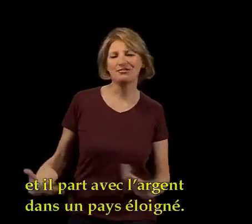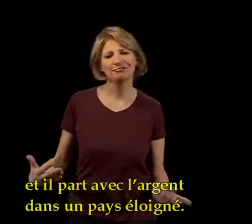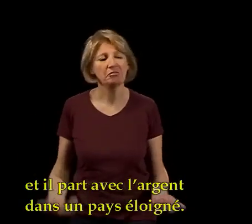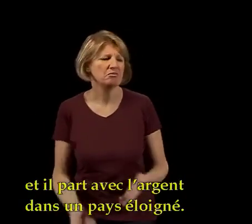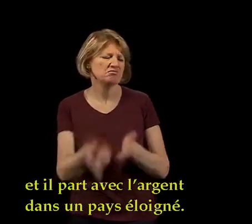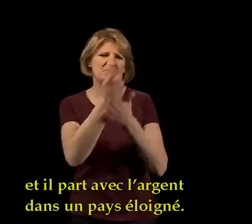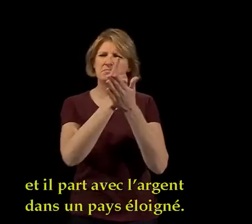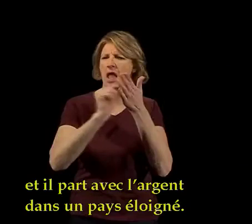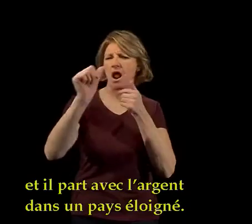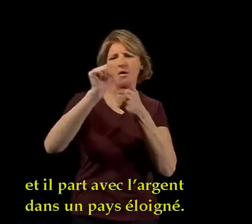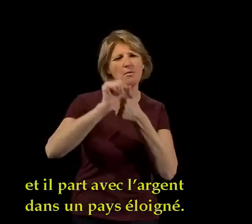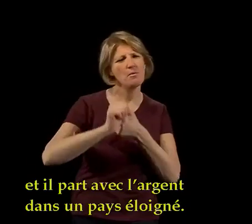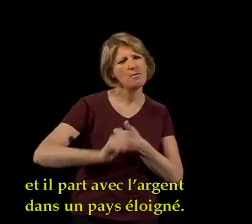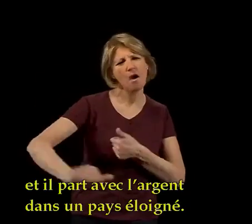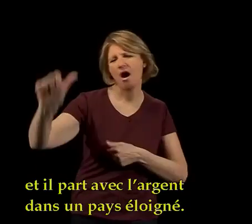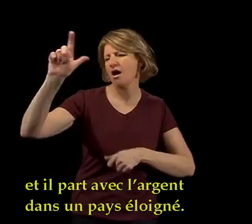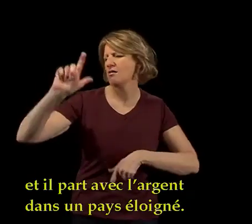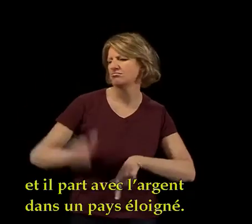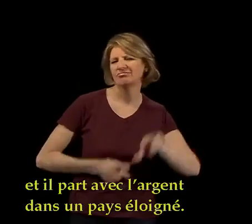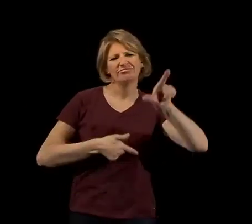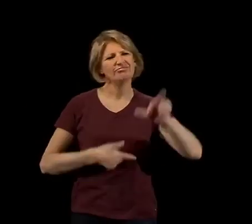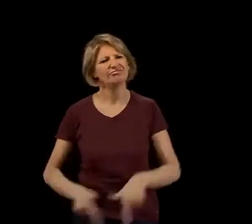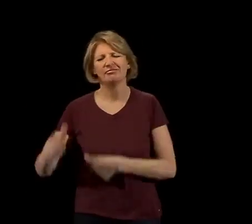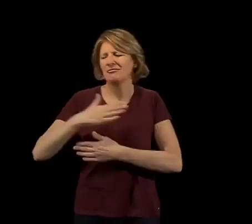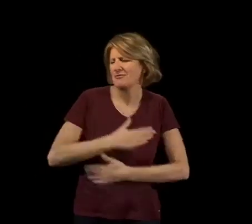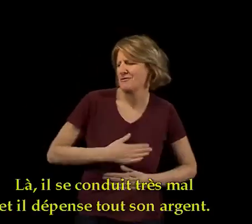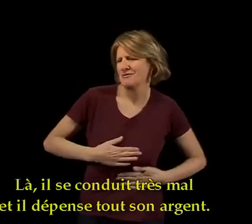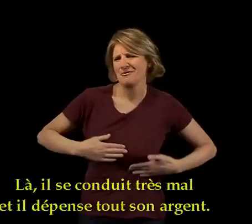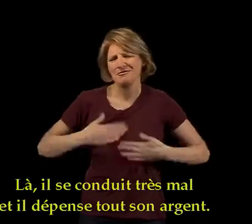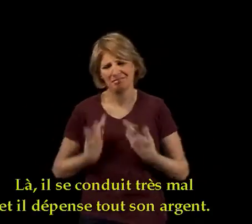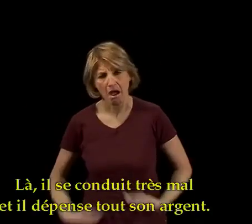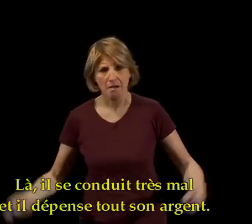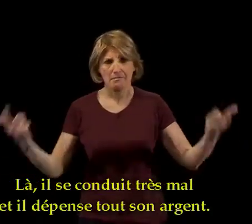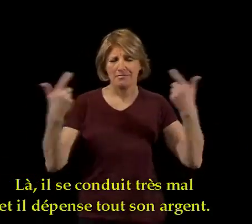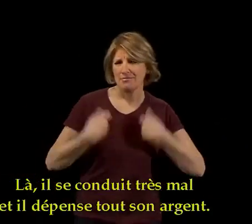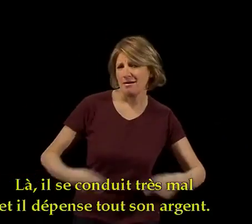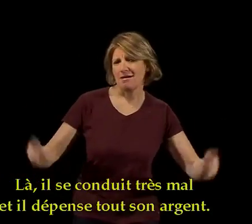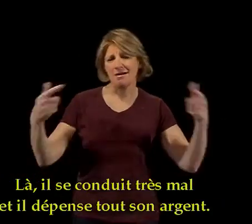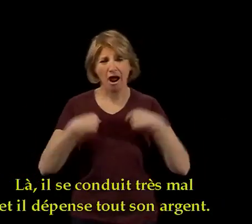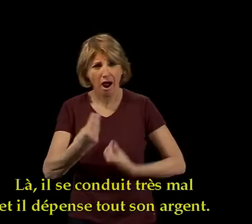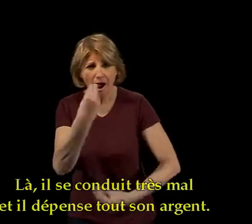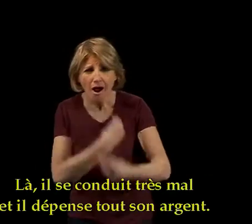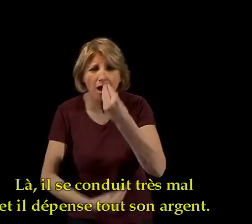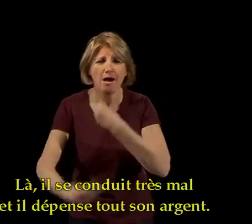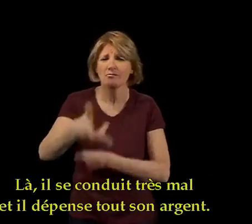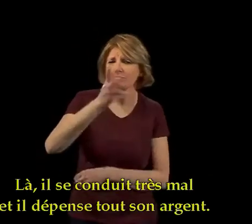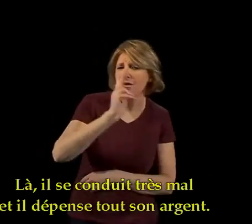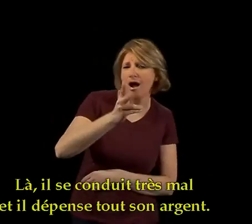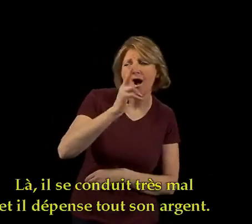Et il part avec l'argent dans un pays éloigné. Là, il se conduit très mal et il dépense tout son